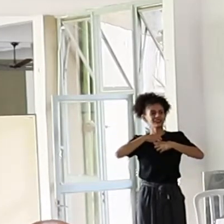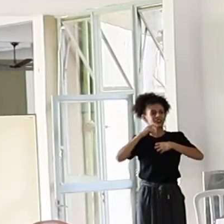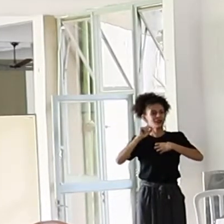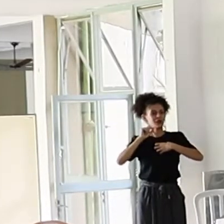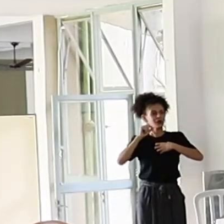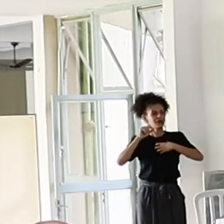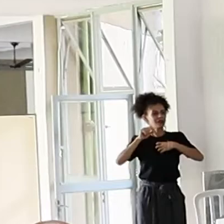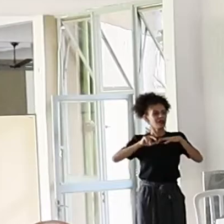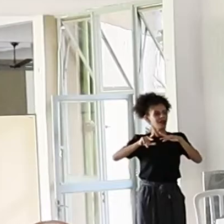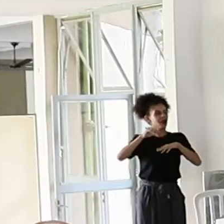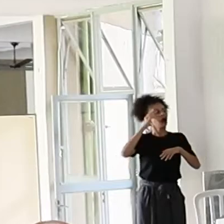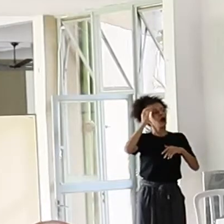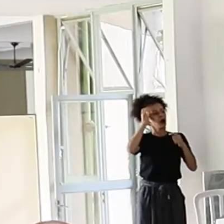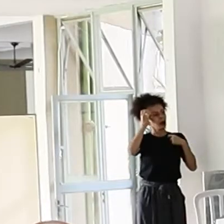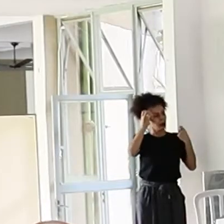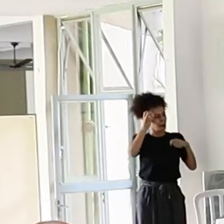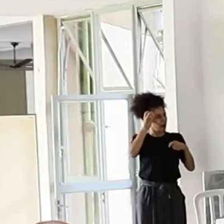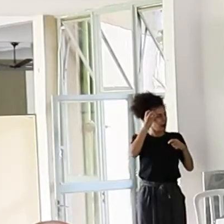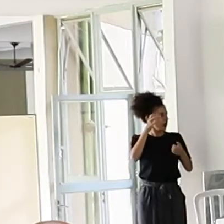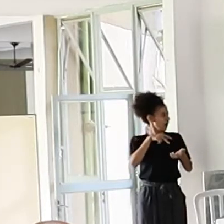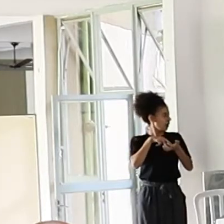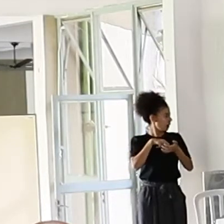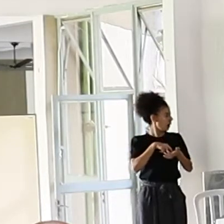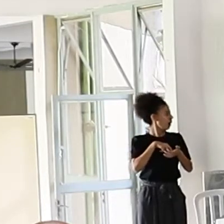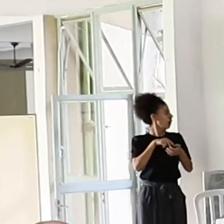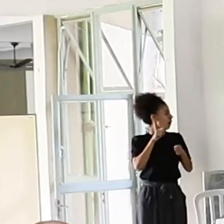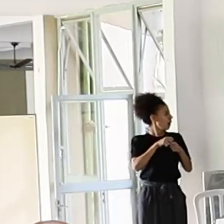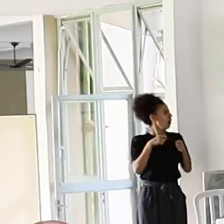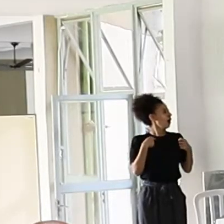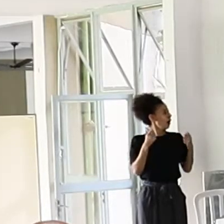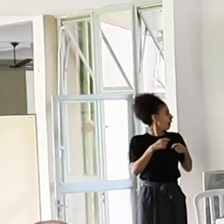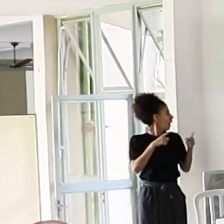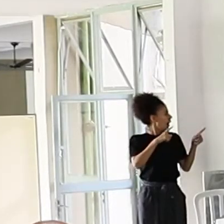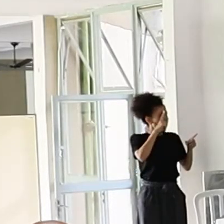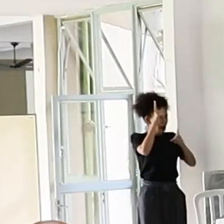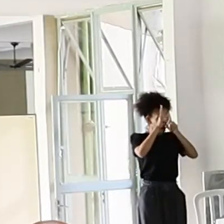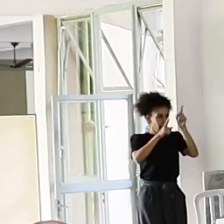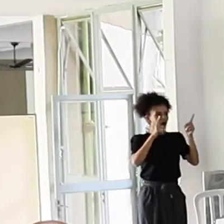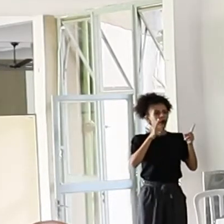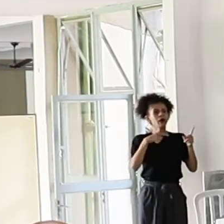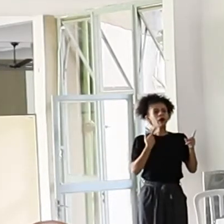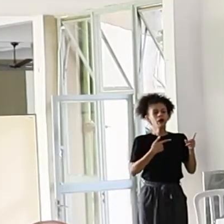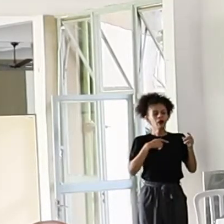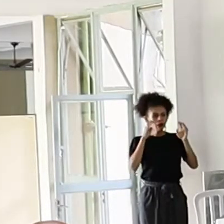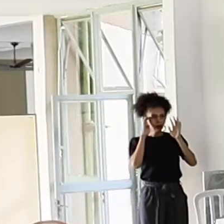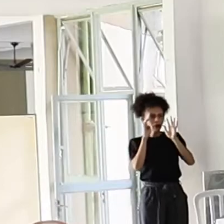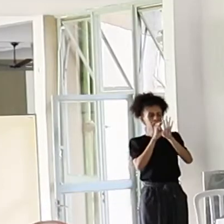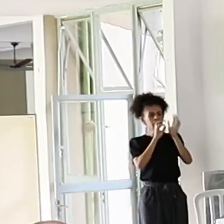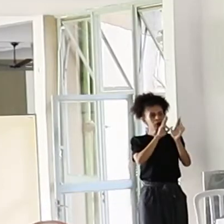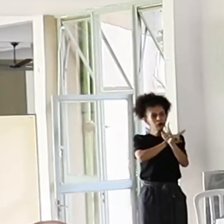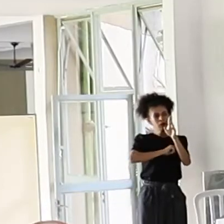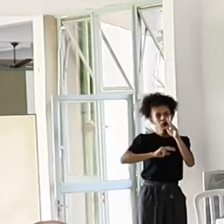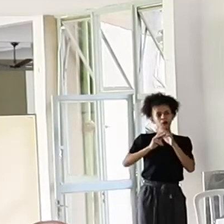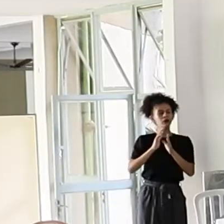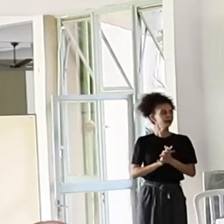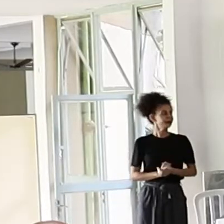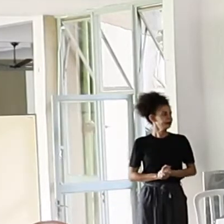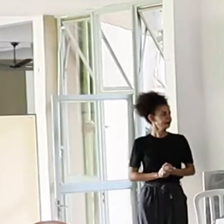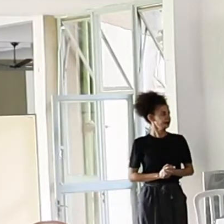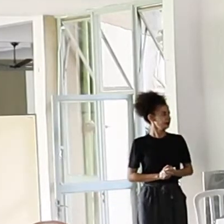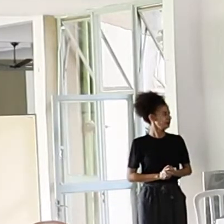cosmopolita que a gente vive aqui a gente precisa manter isso faz com que a gente seja criativo que a gente respeite as diferenças